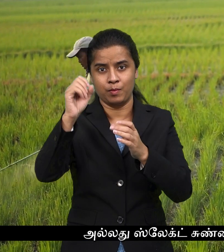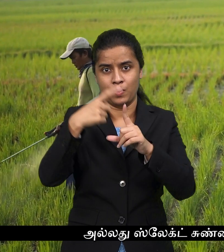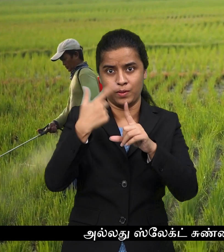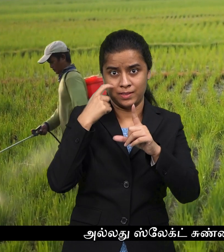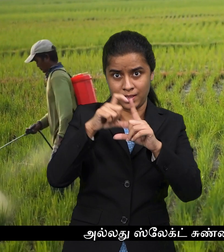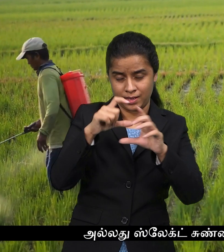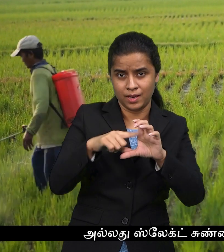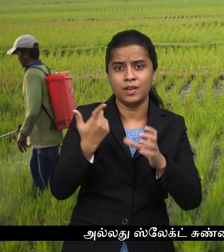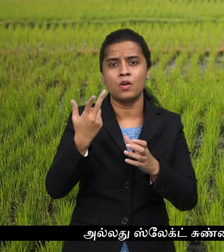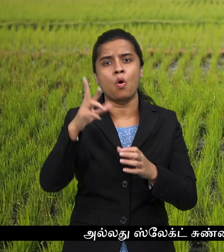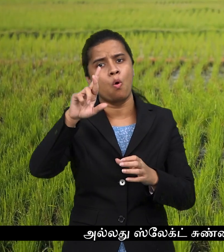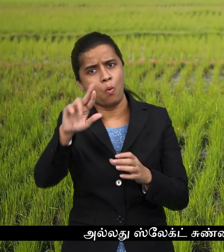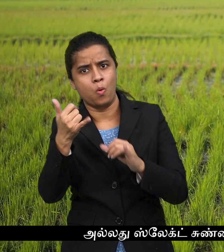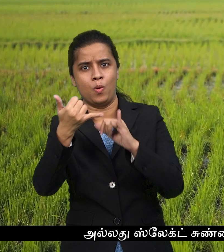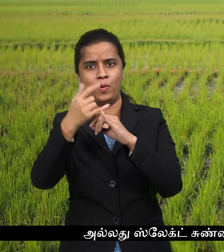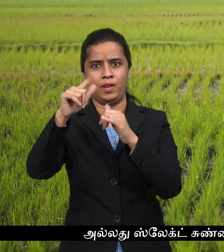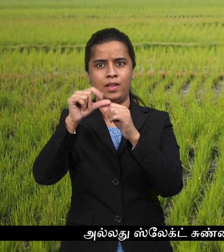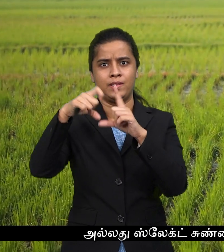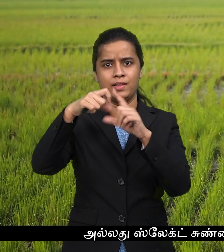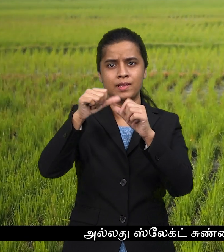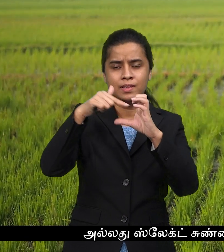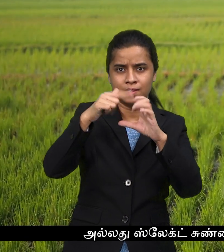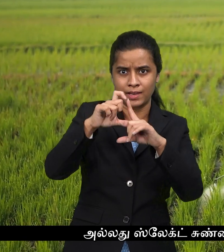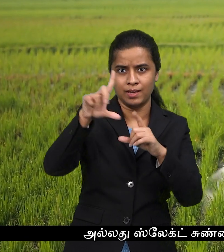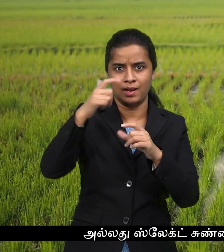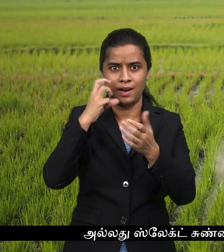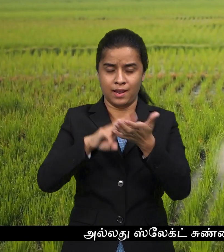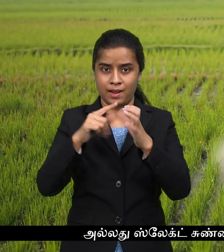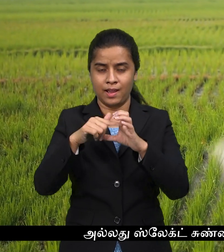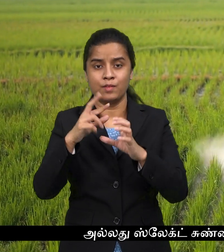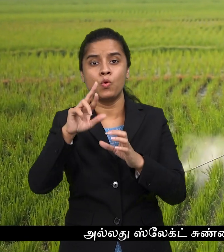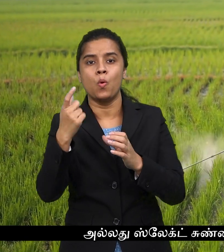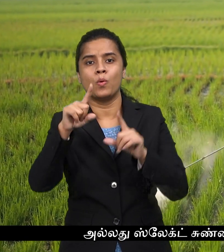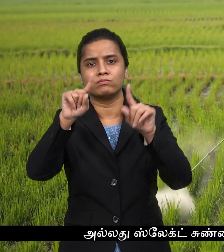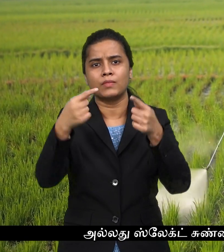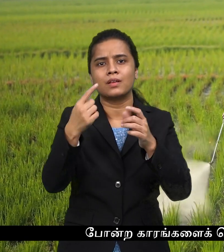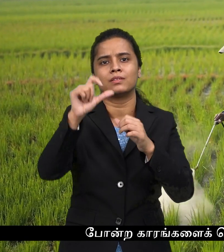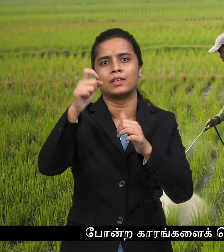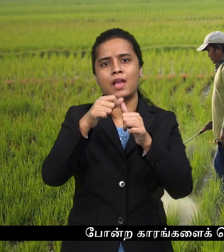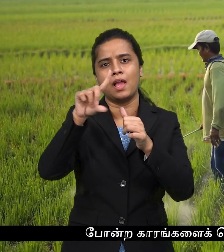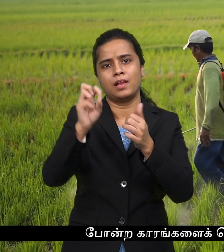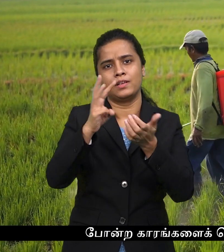அல்லது ஸ்லேக்டு சுண்ணாம்பு, அதாவது கால்சியம் ஹைட்ராக்சைடு போன்ற காரங்களை